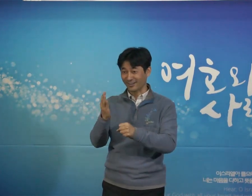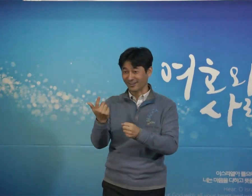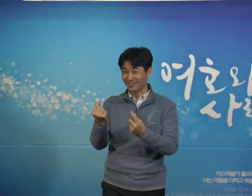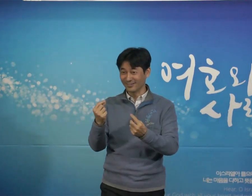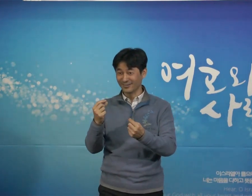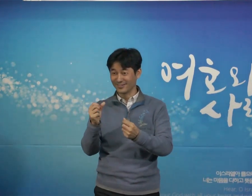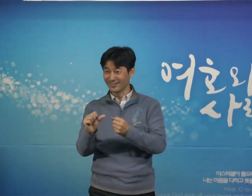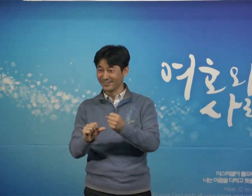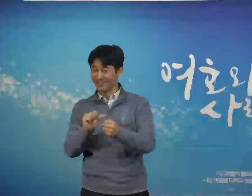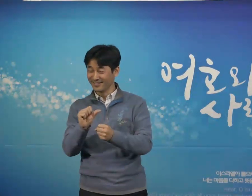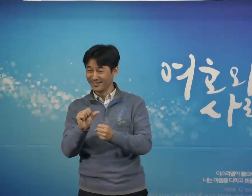5년?